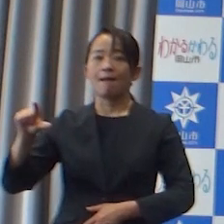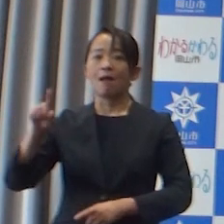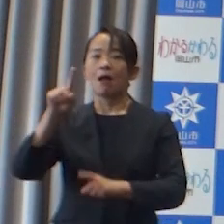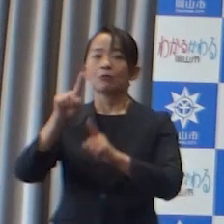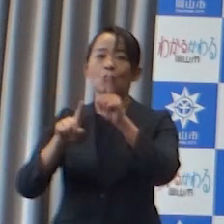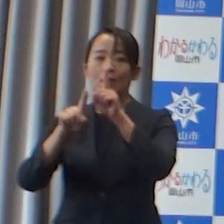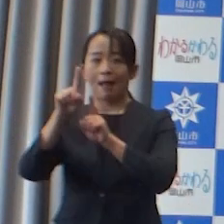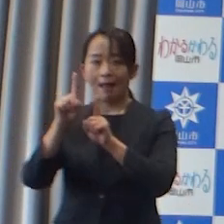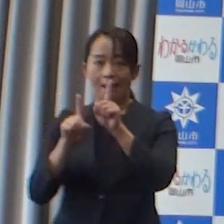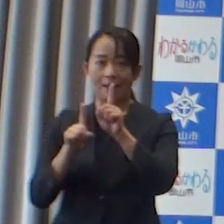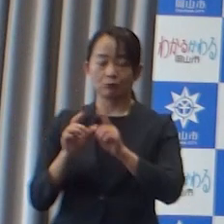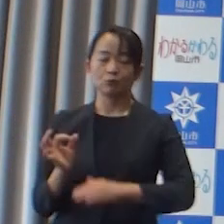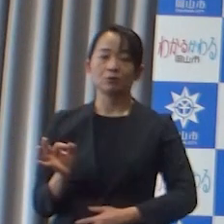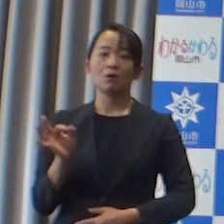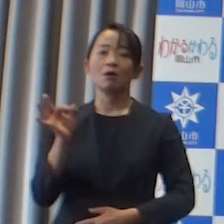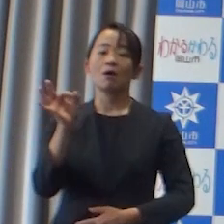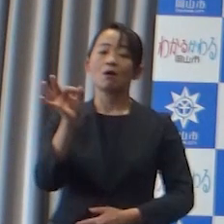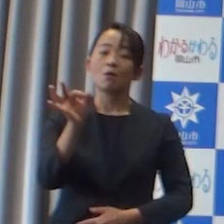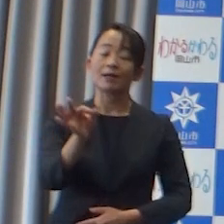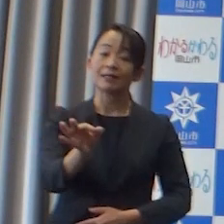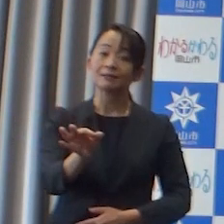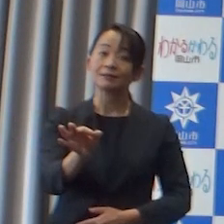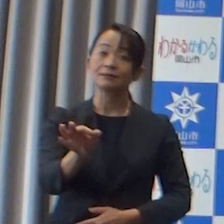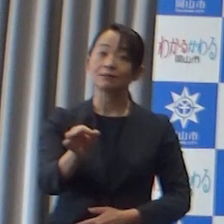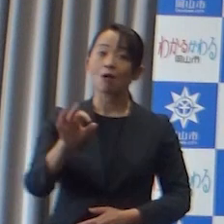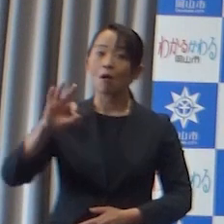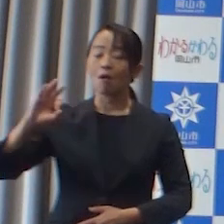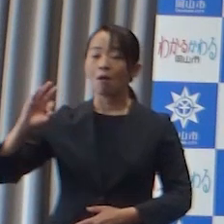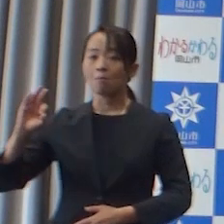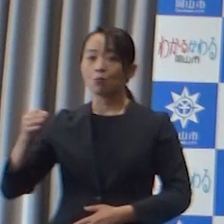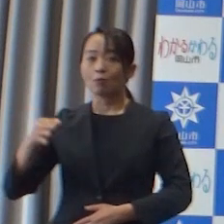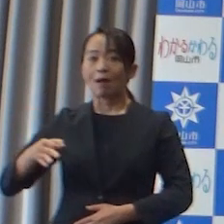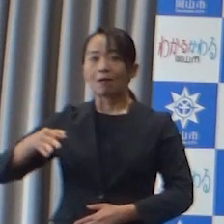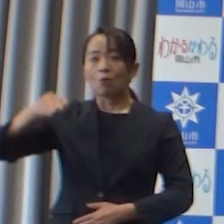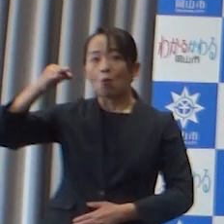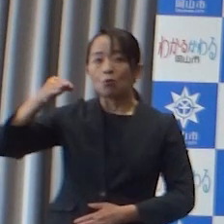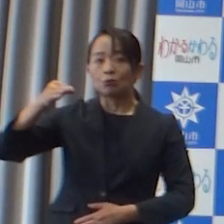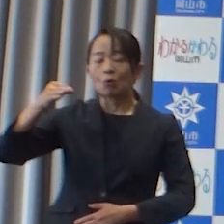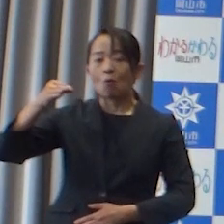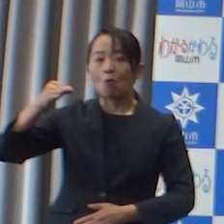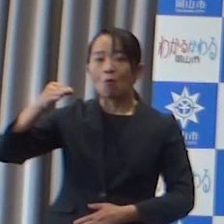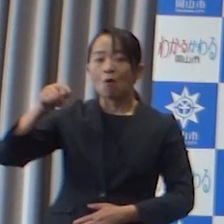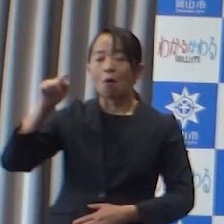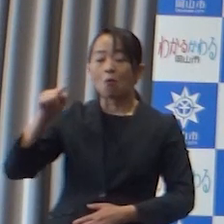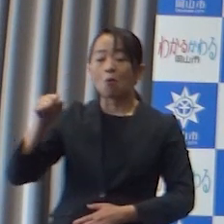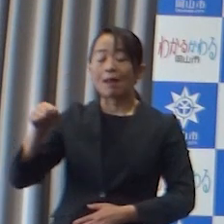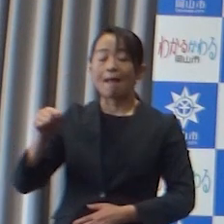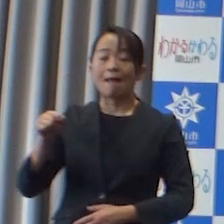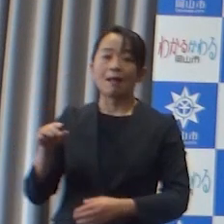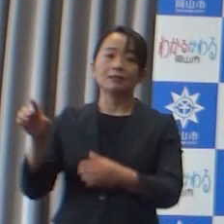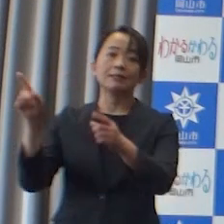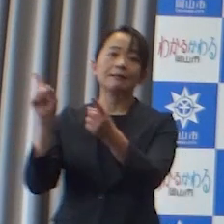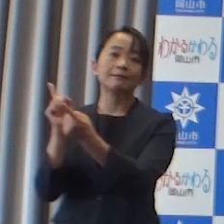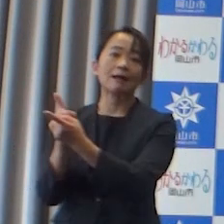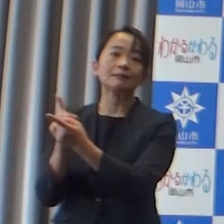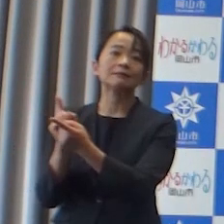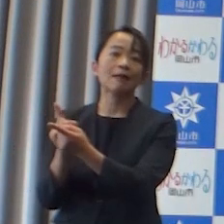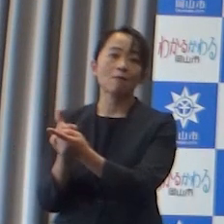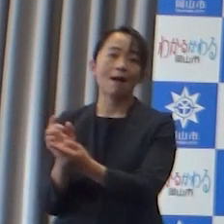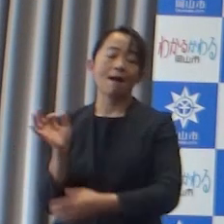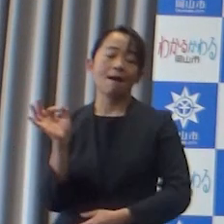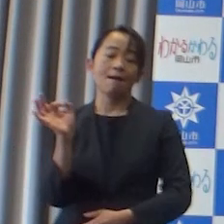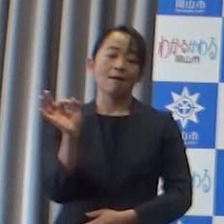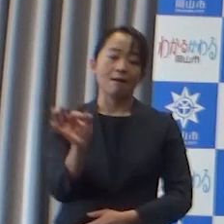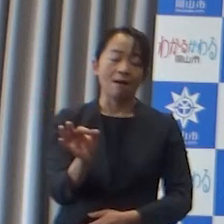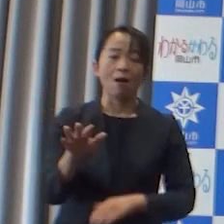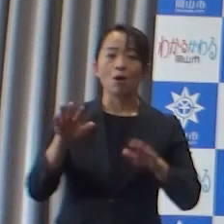お渡しをするということで、物価高騰分に対しては対応ができるんではないかということで、今回は